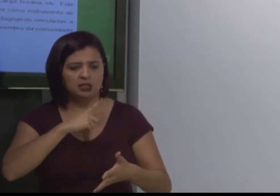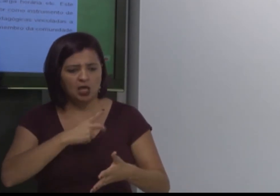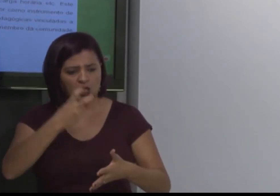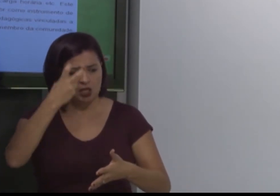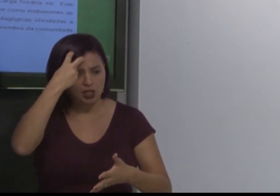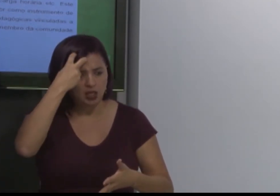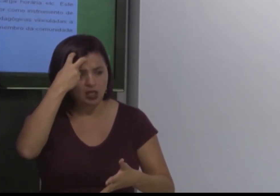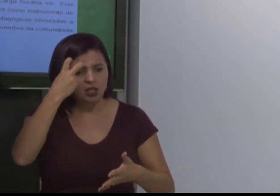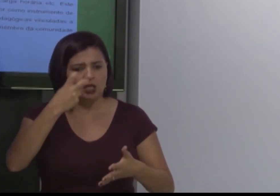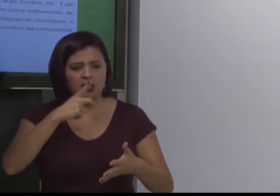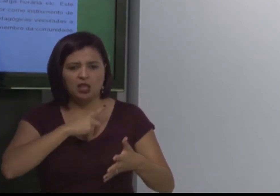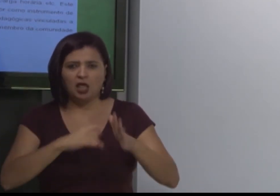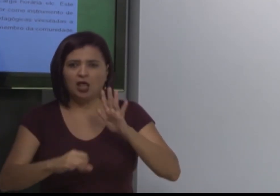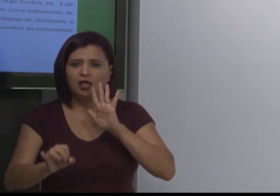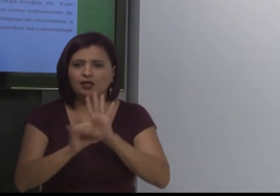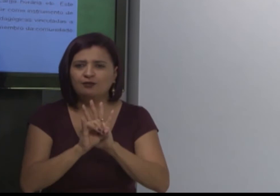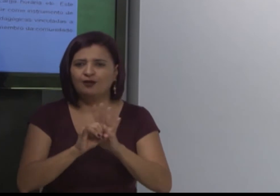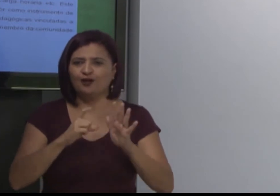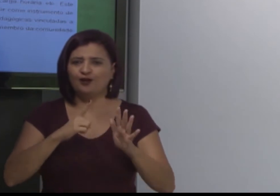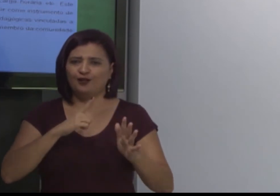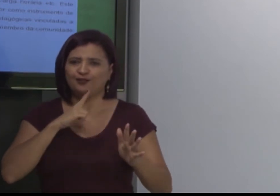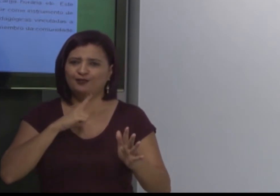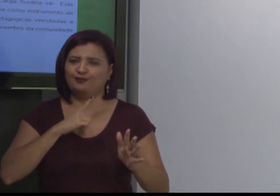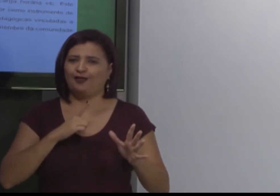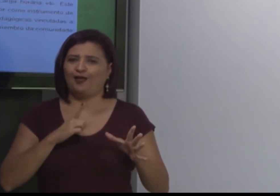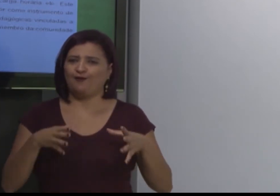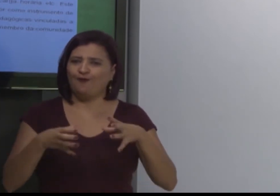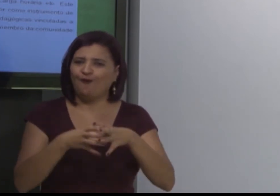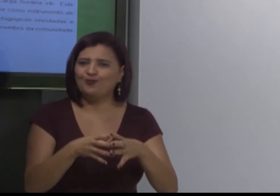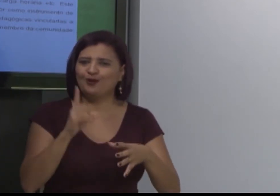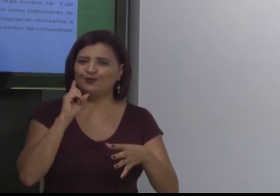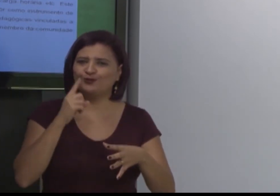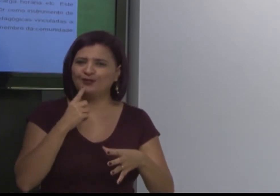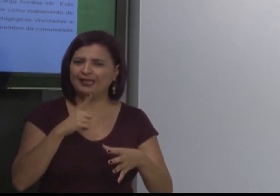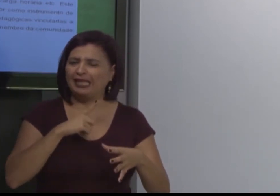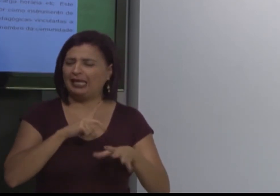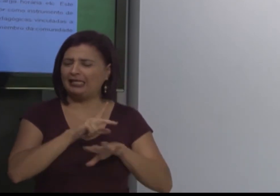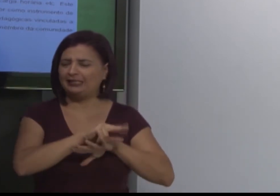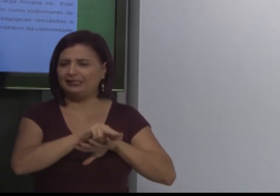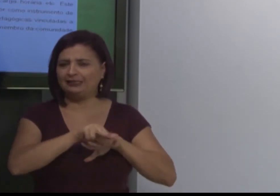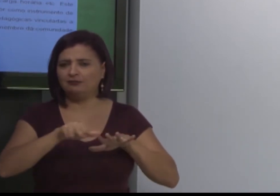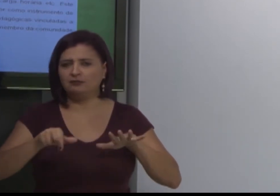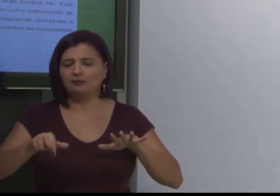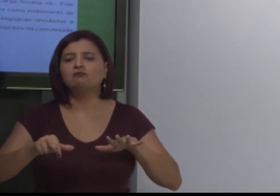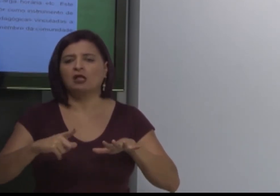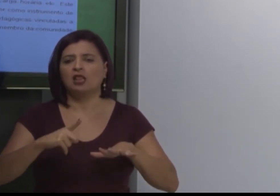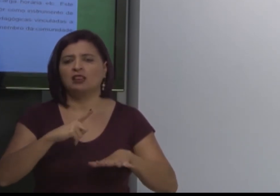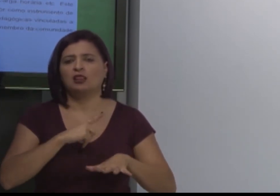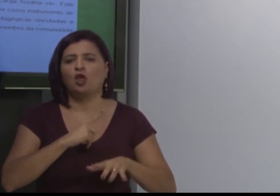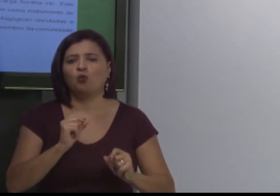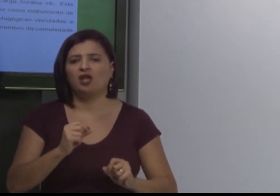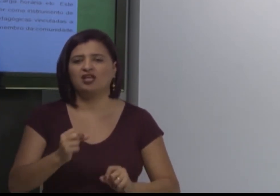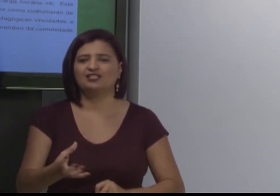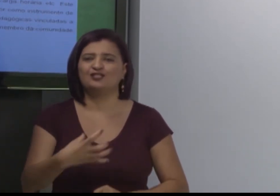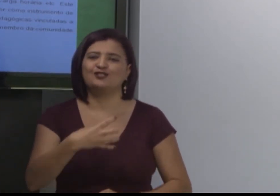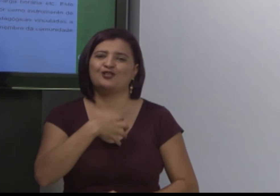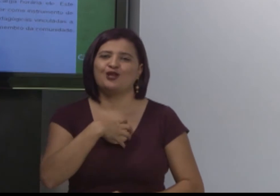tem a sua cultura, a sua identidade, a sua comunidade surda, dentre outros. Ou seja, é o seu